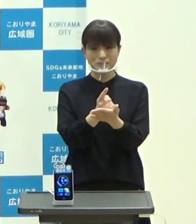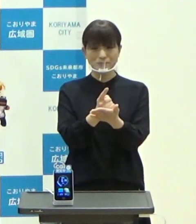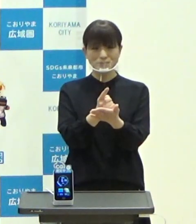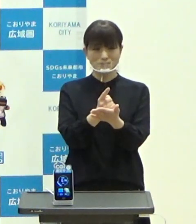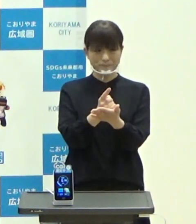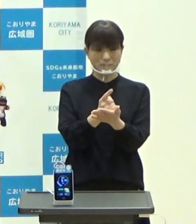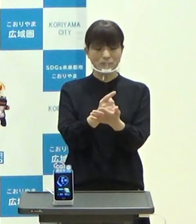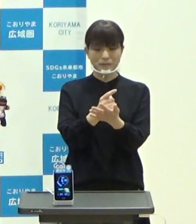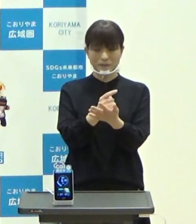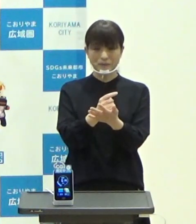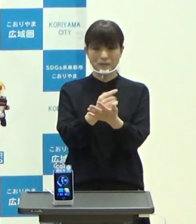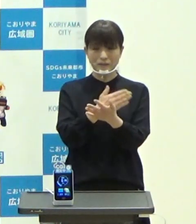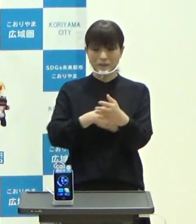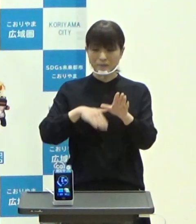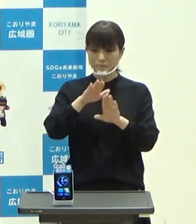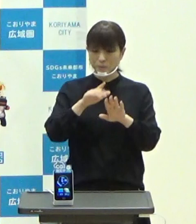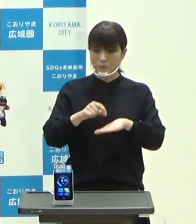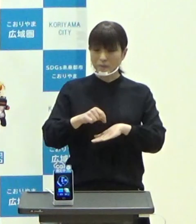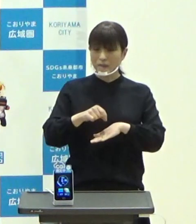軽症